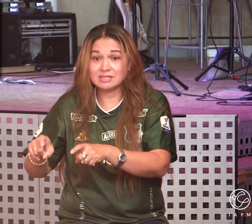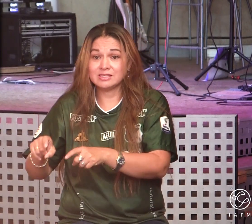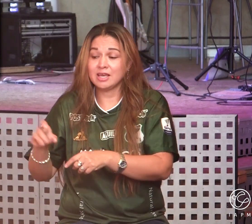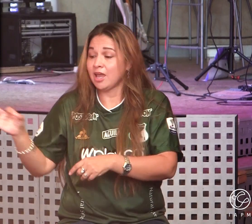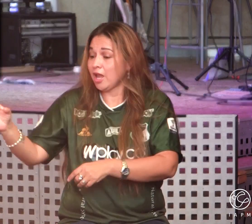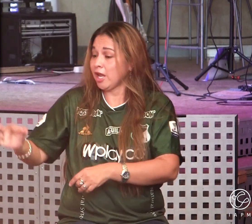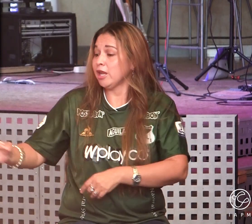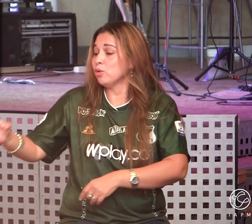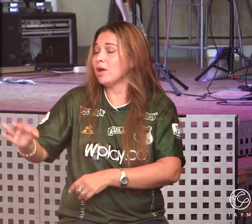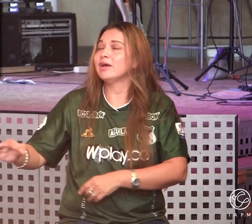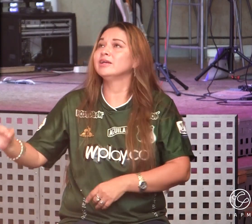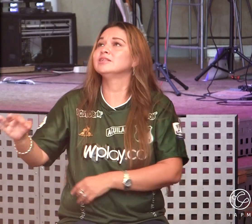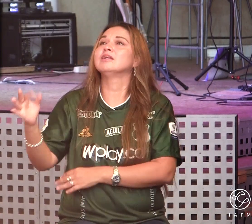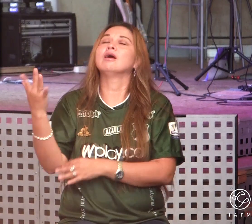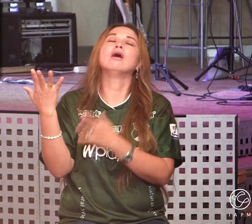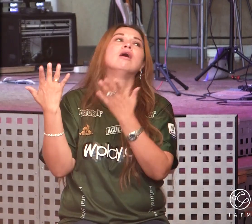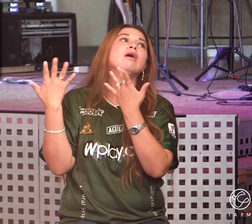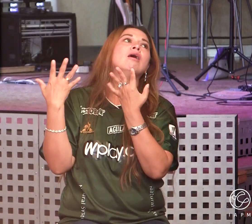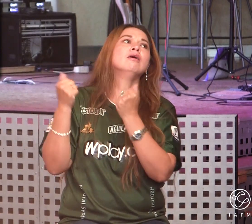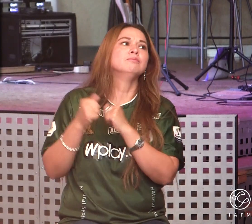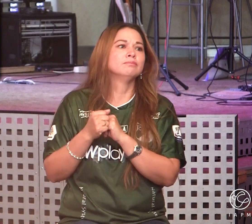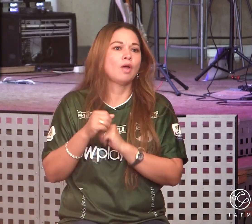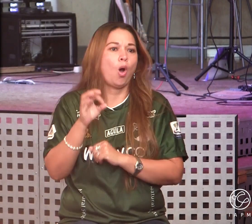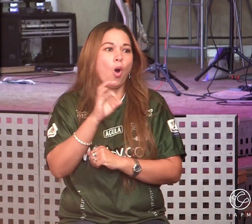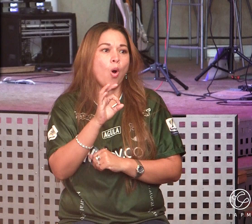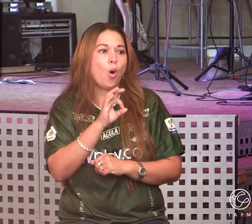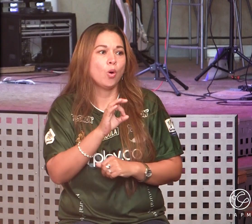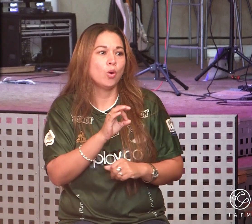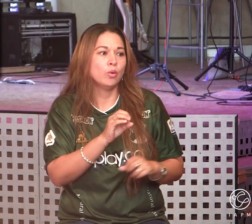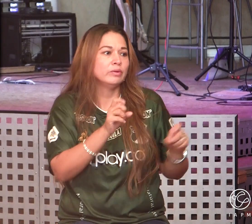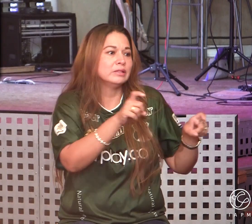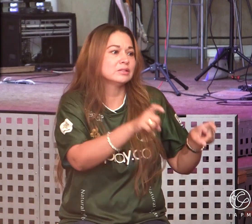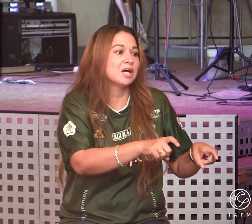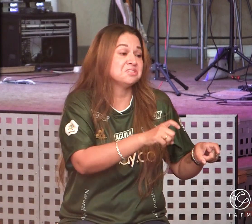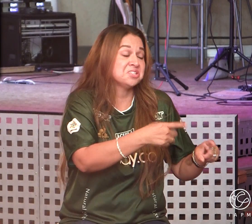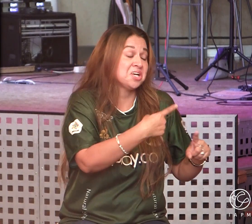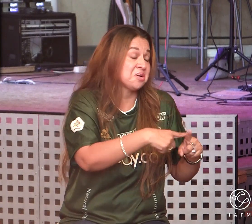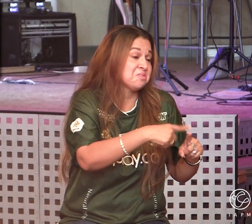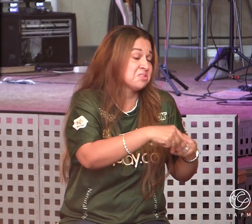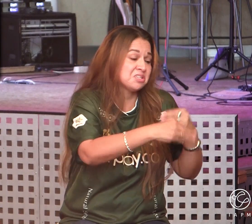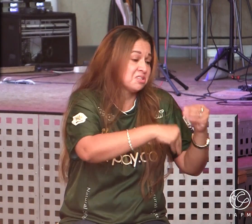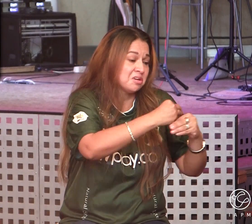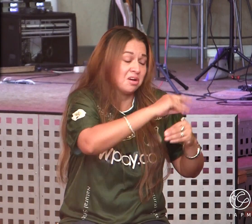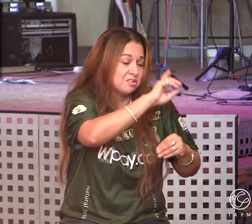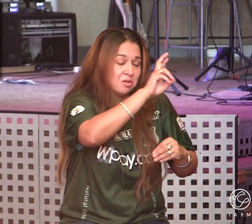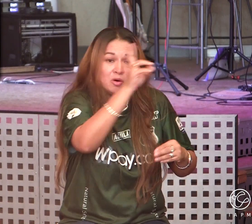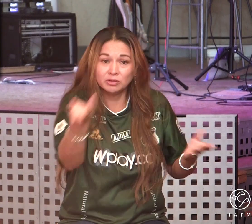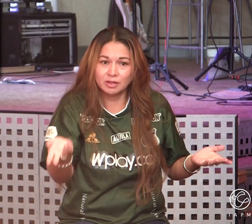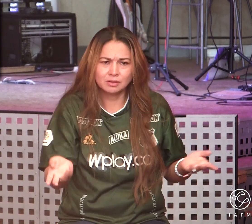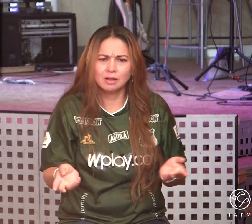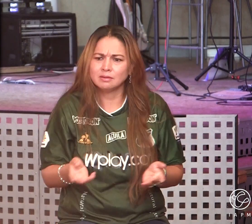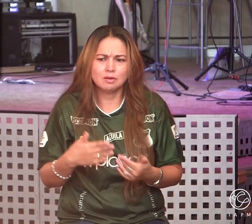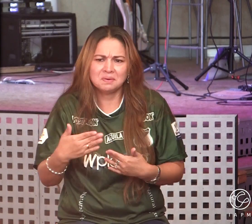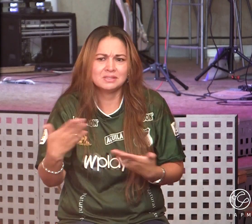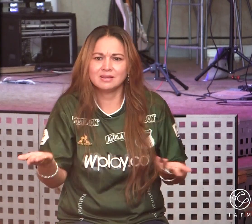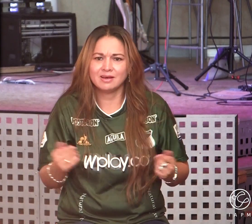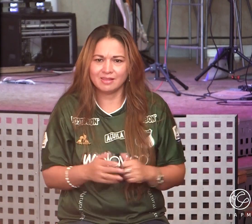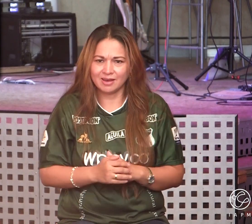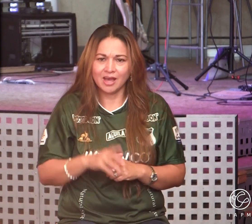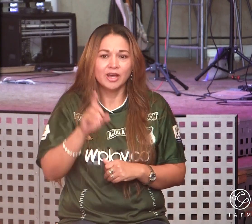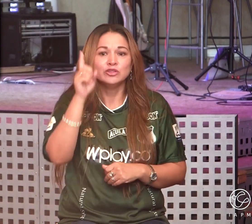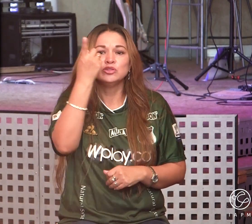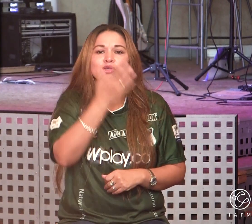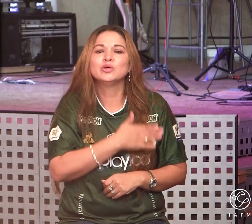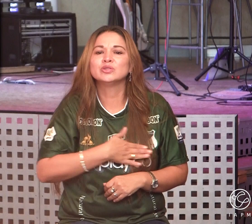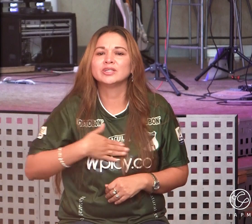de Dios signifique, para eso nosotros fuimos hechos. Y en esa dimensión Dios quiere que nos mantengamos. Es